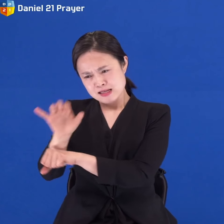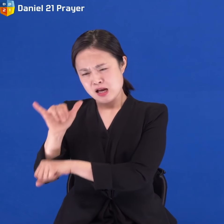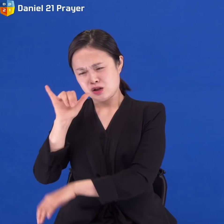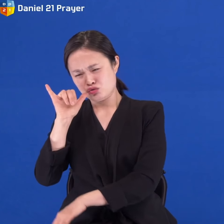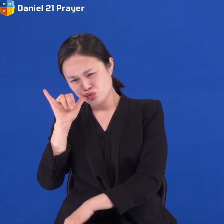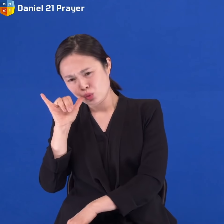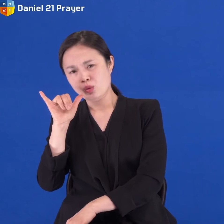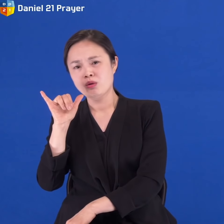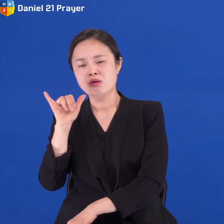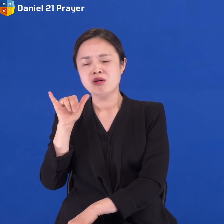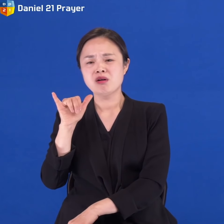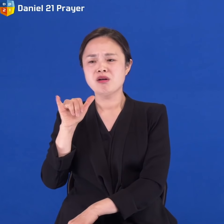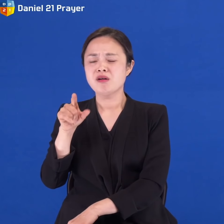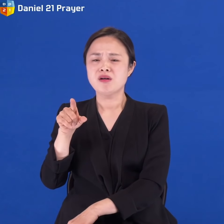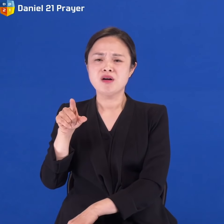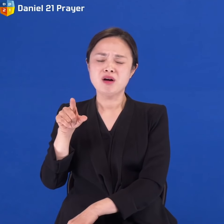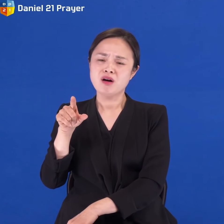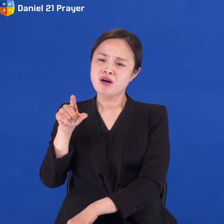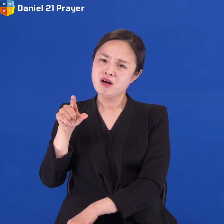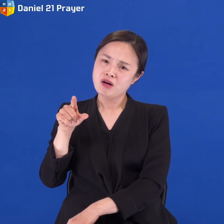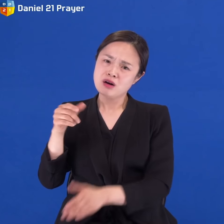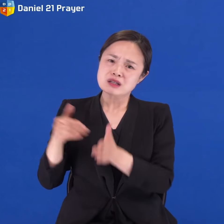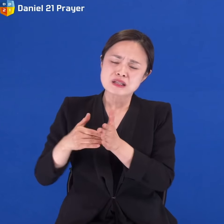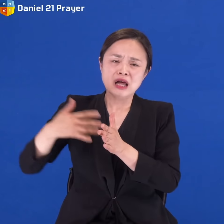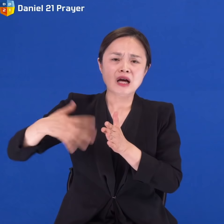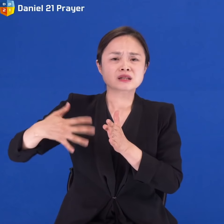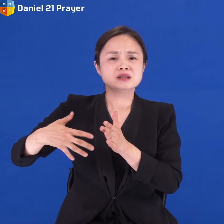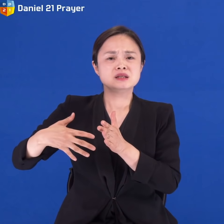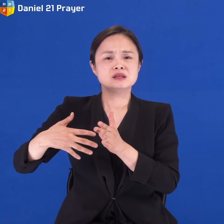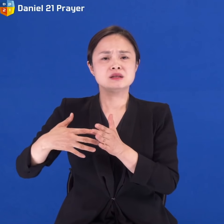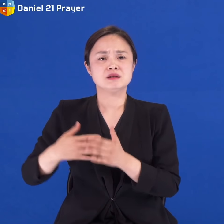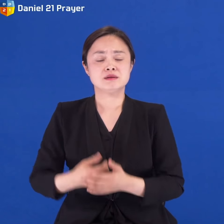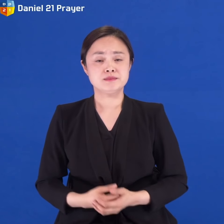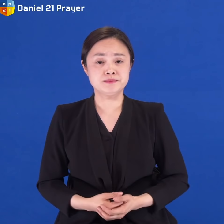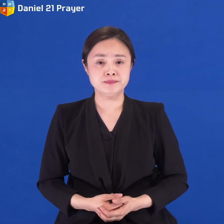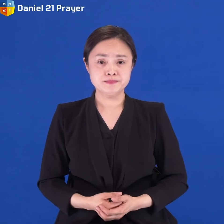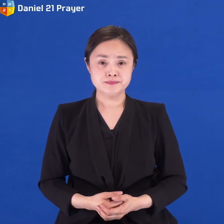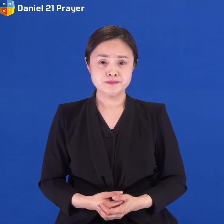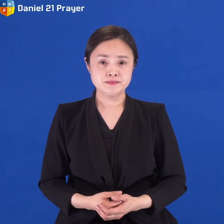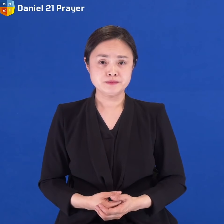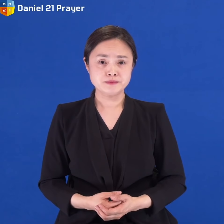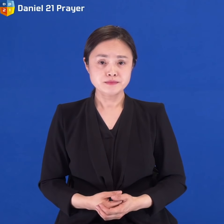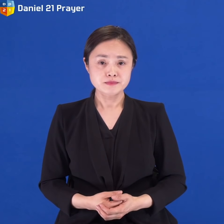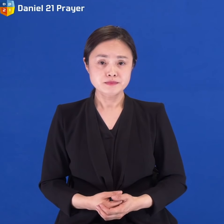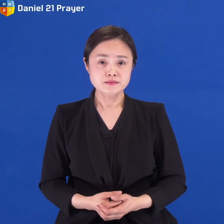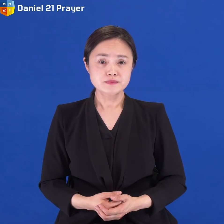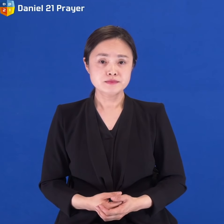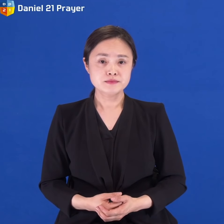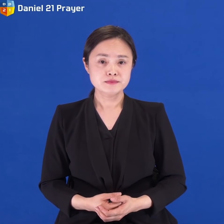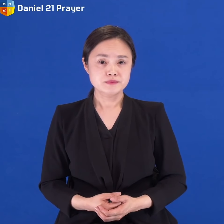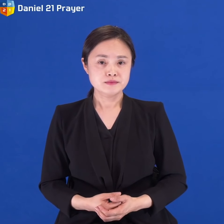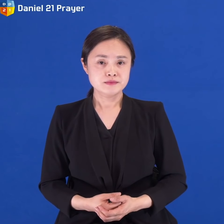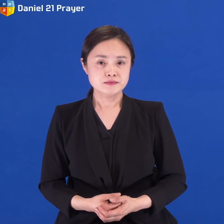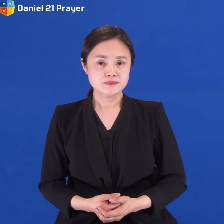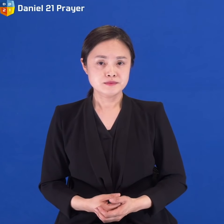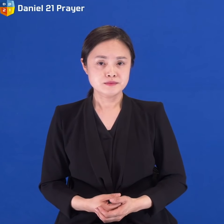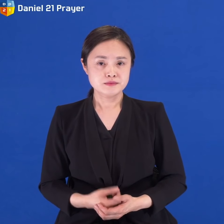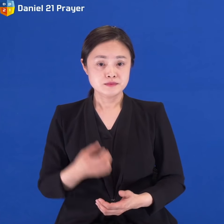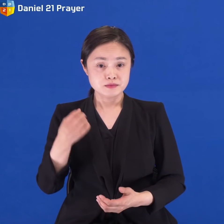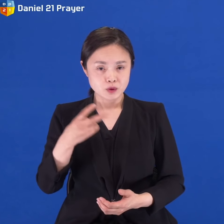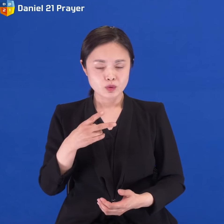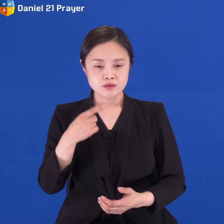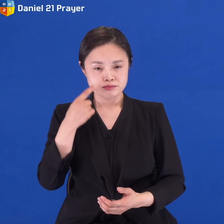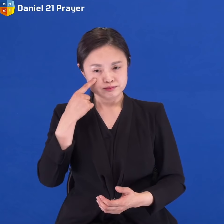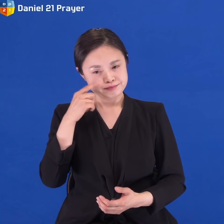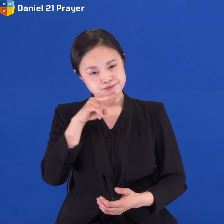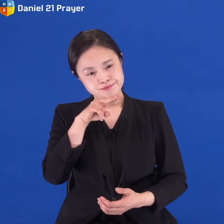무서운 거예요. 또 제가 오다 가다가 또 눈길이 딱 마주치면 걔를 사야 되니까요. 돈이 아무것도